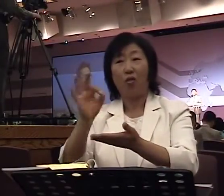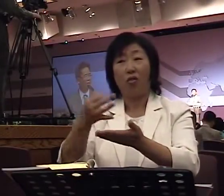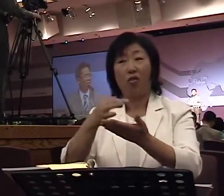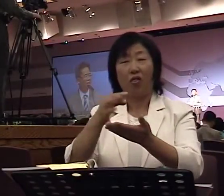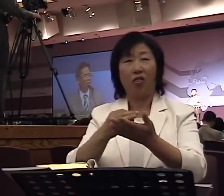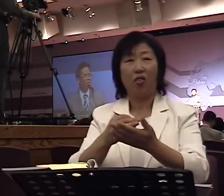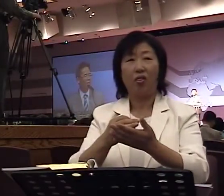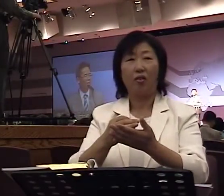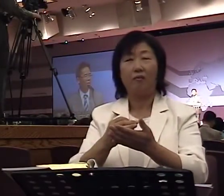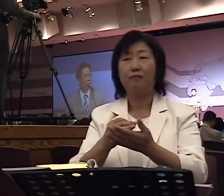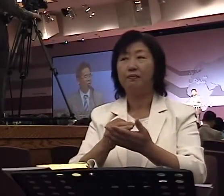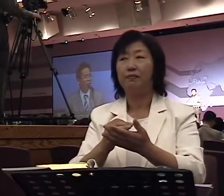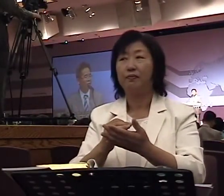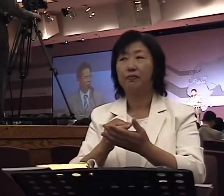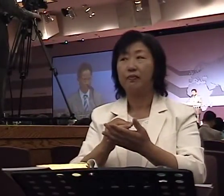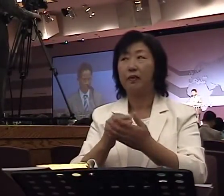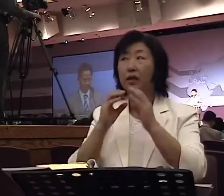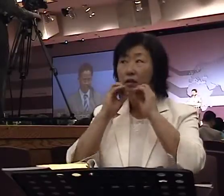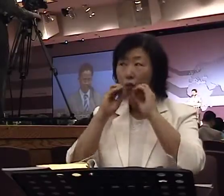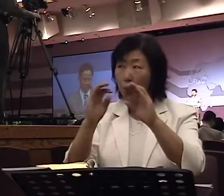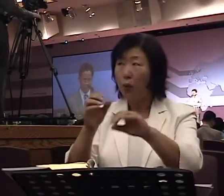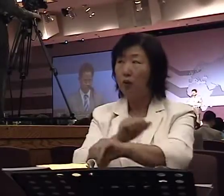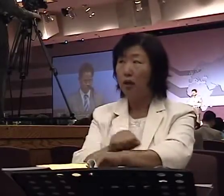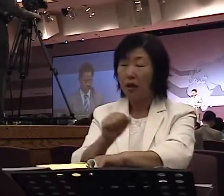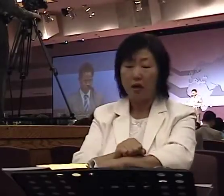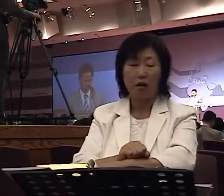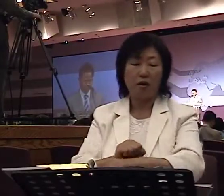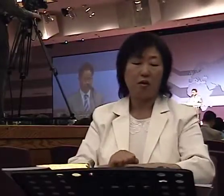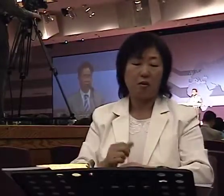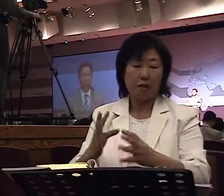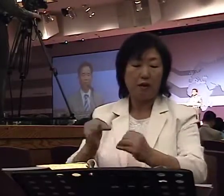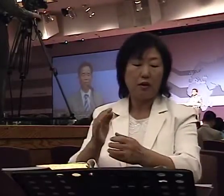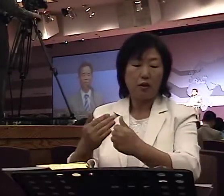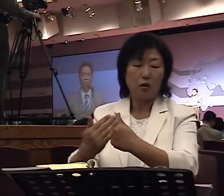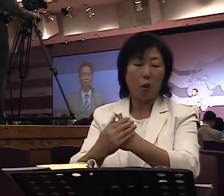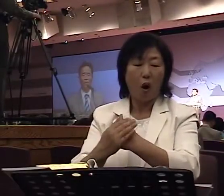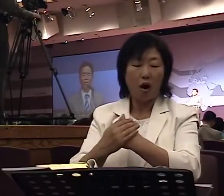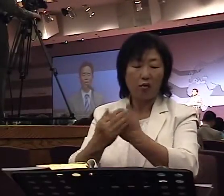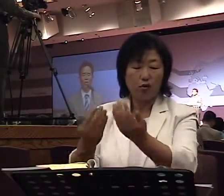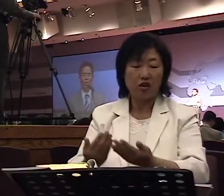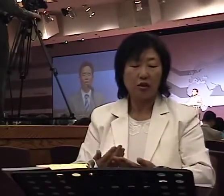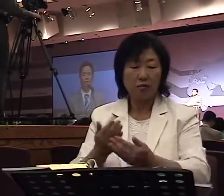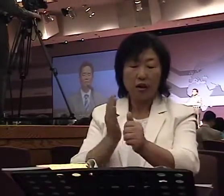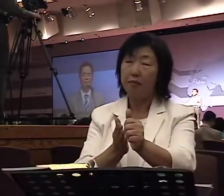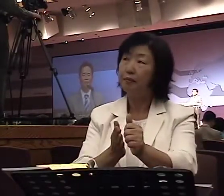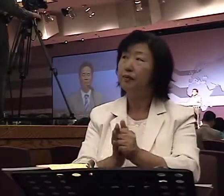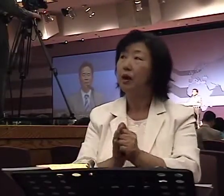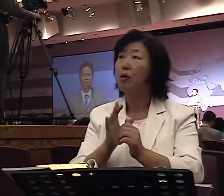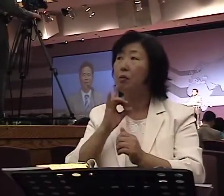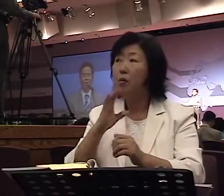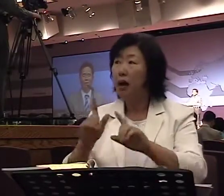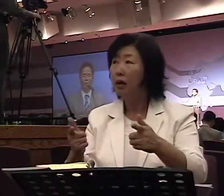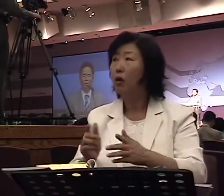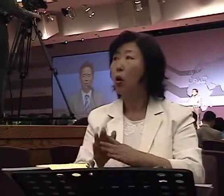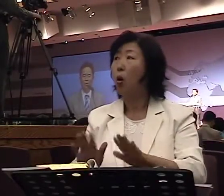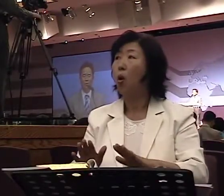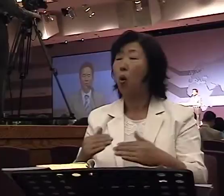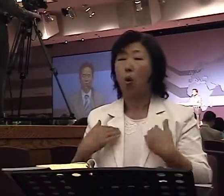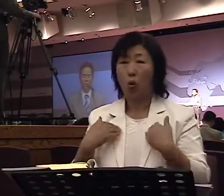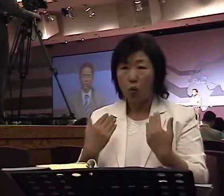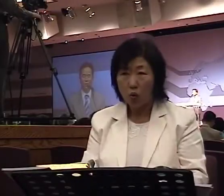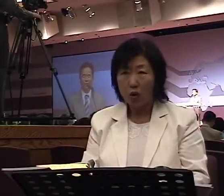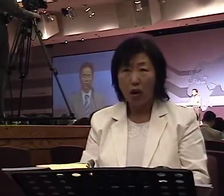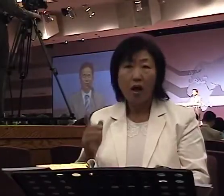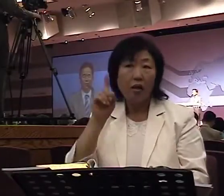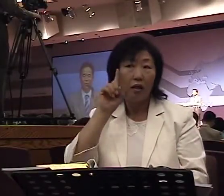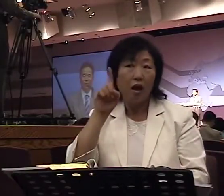이때까지 해마다 선교를 열심히 잘 해왔습니다. 여러분 많이 도와주시기를 바라고요. 뿐만 아니라 오늘은 공휴일인 관계로